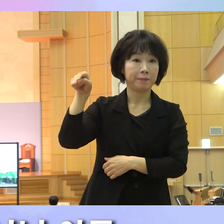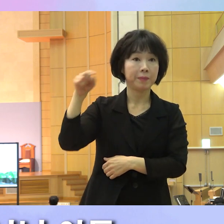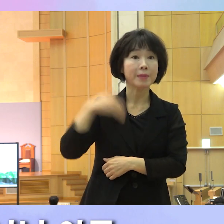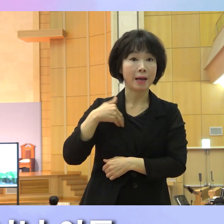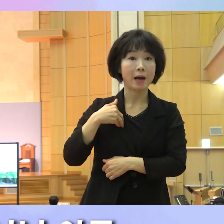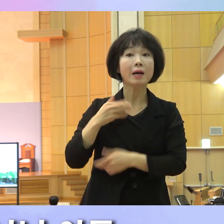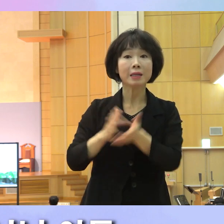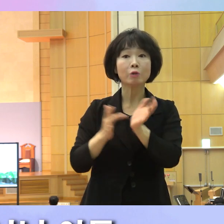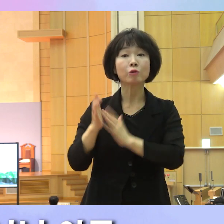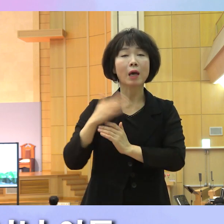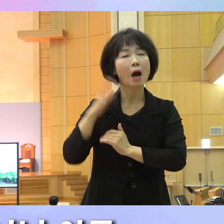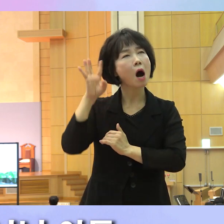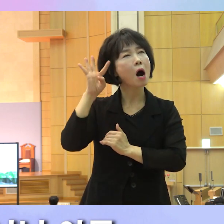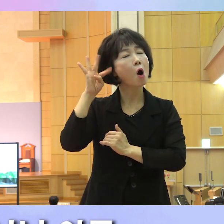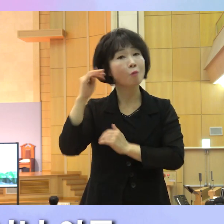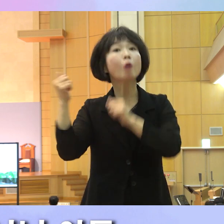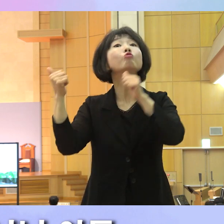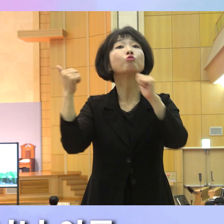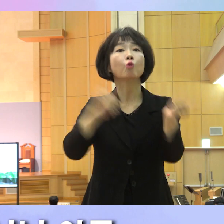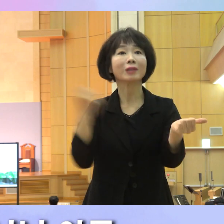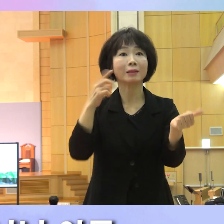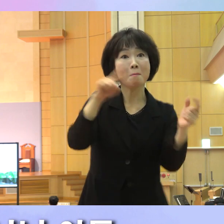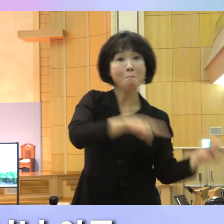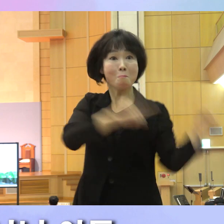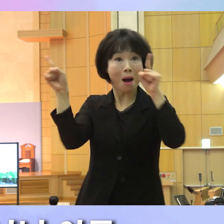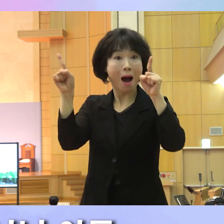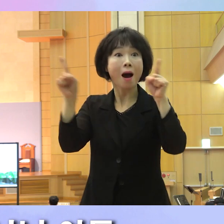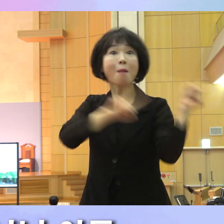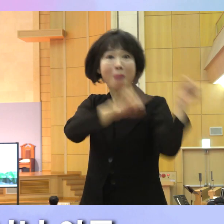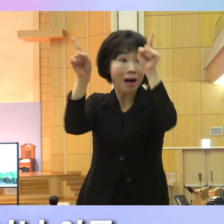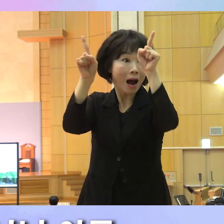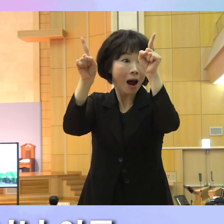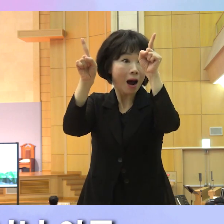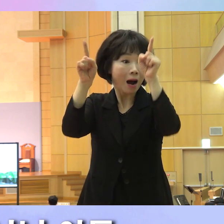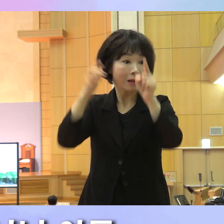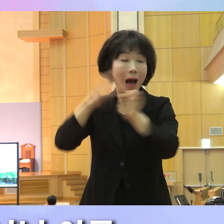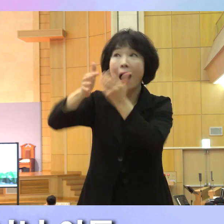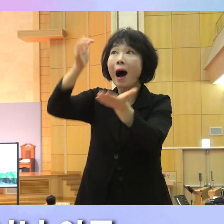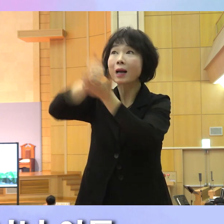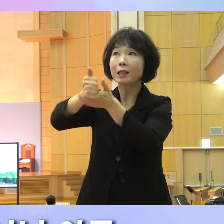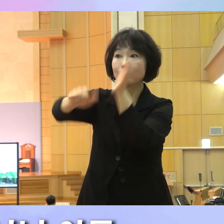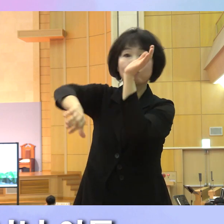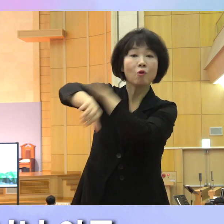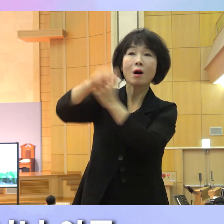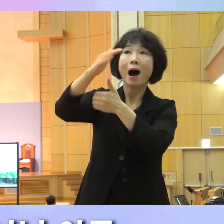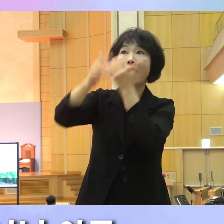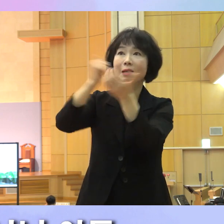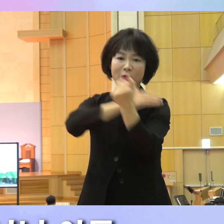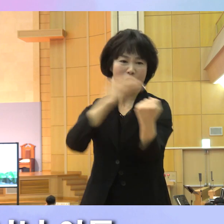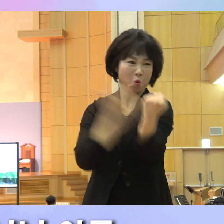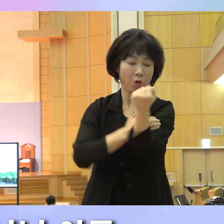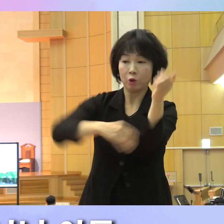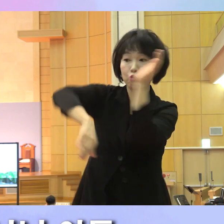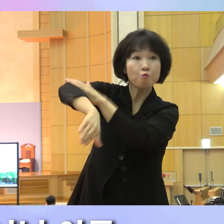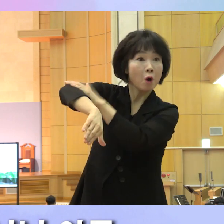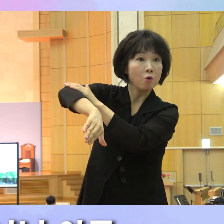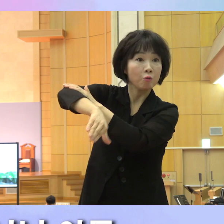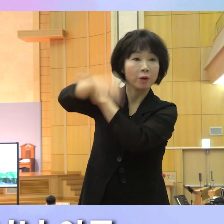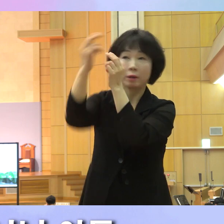예수님이 죽었다가 살아나셔서 하나님의 권능의